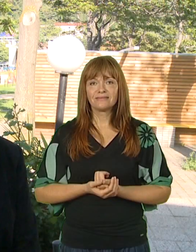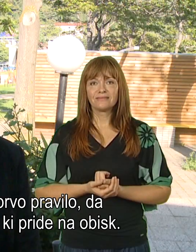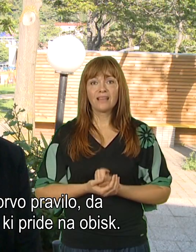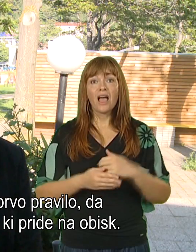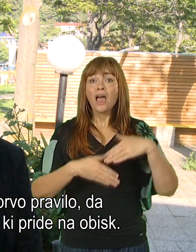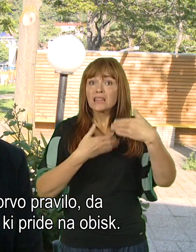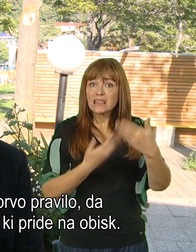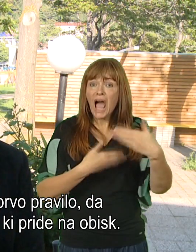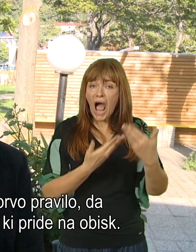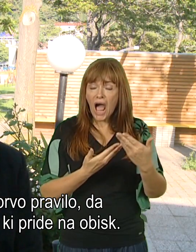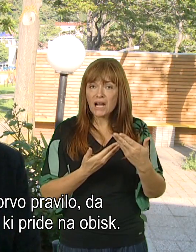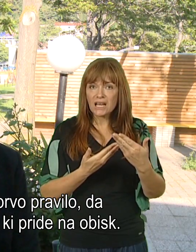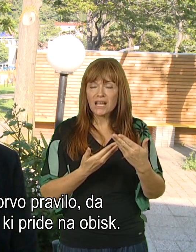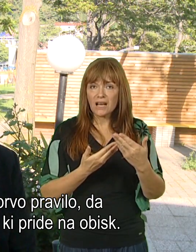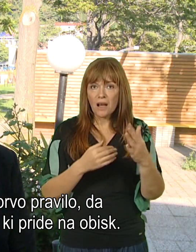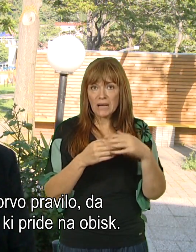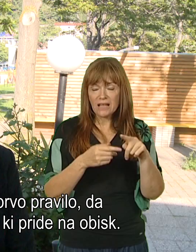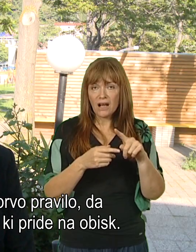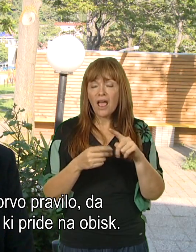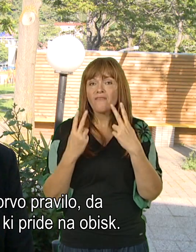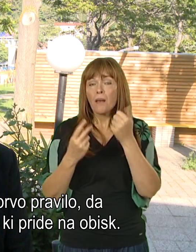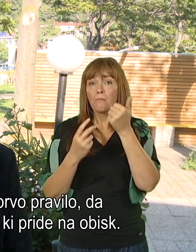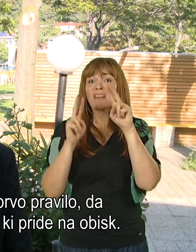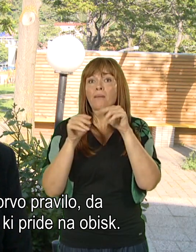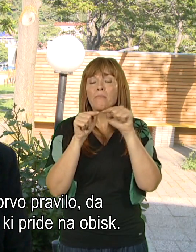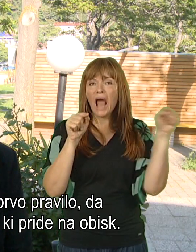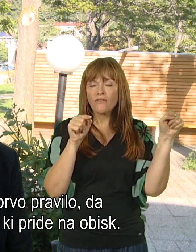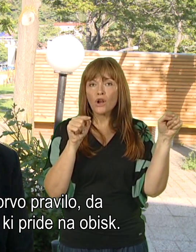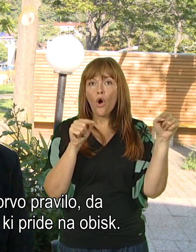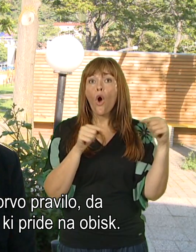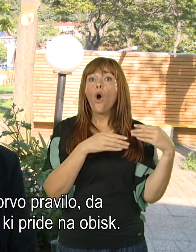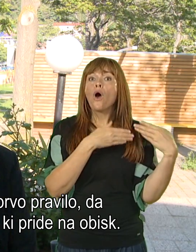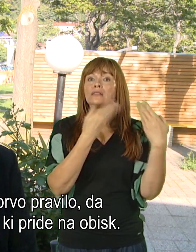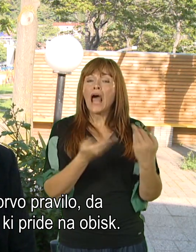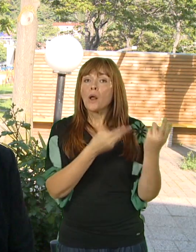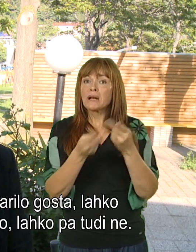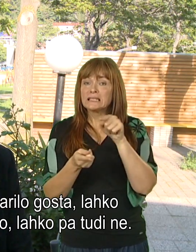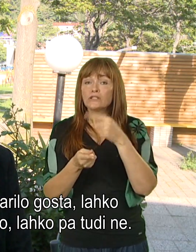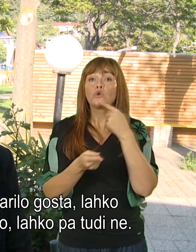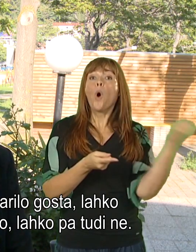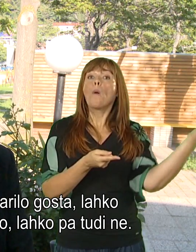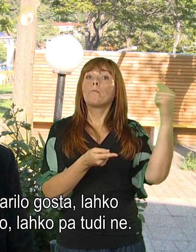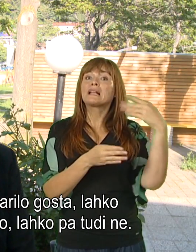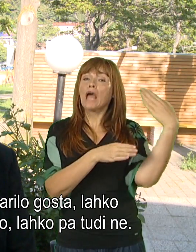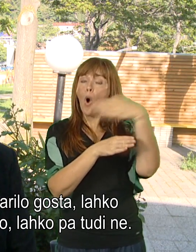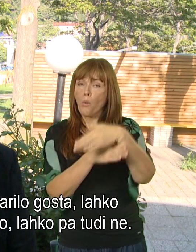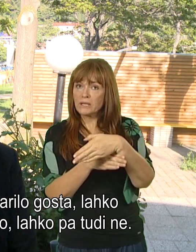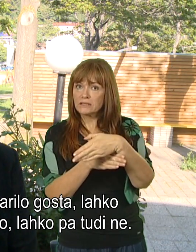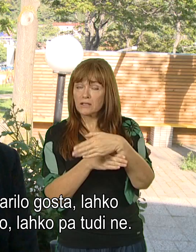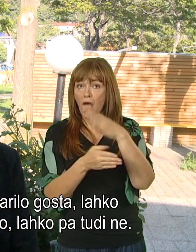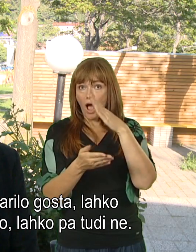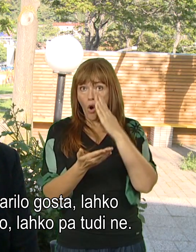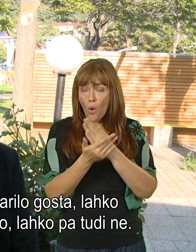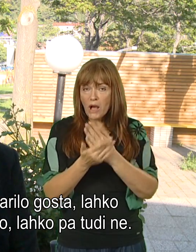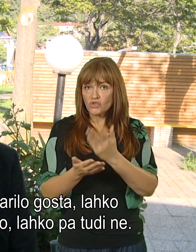Pri darilih naj bi veljalo to prvo pravilo, da darila prinese tisti, ki pride na obisk. Šele ko dobimo darilo od